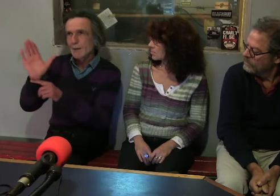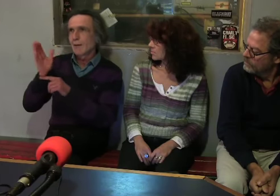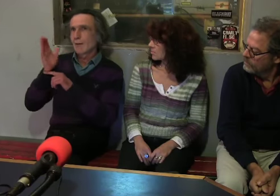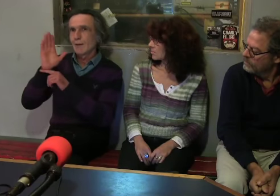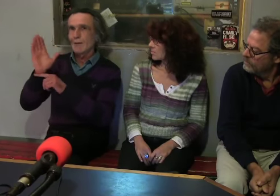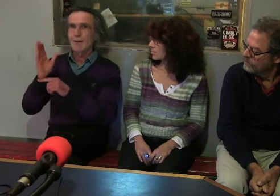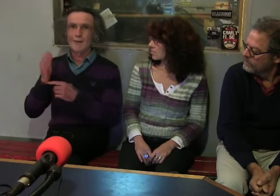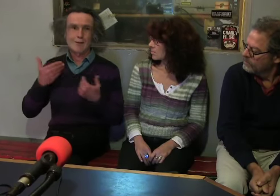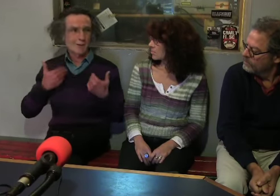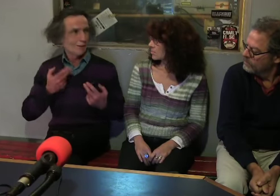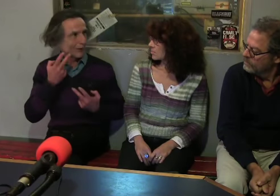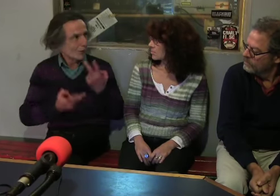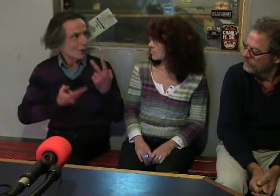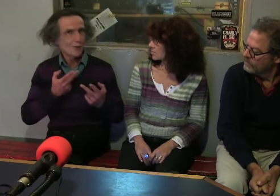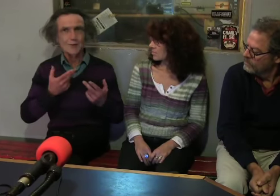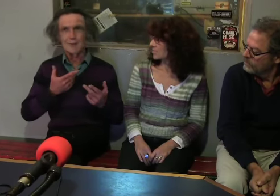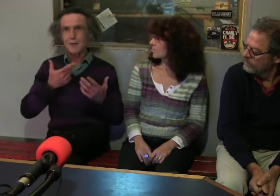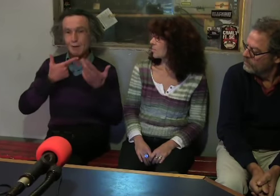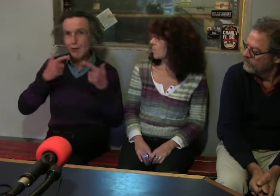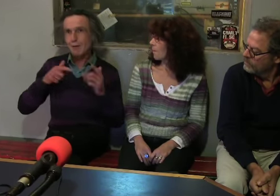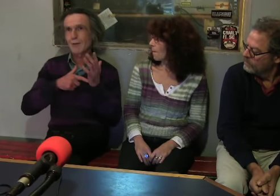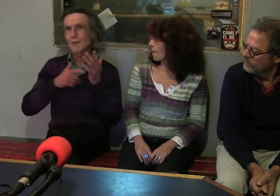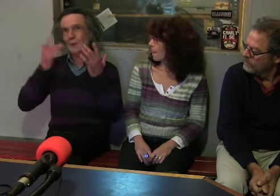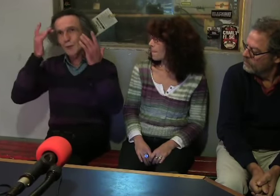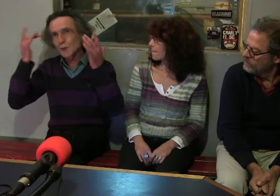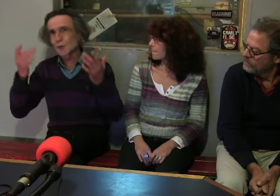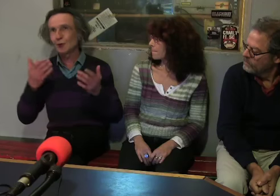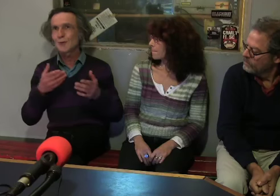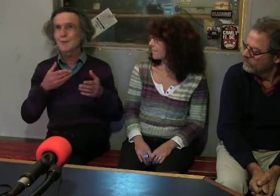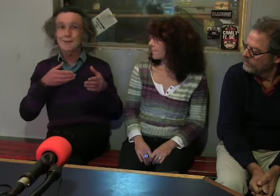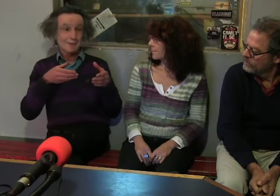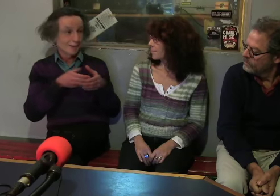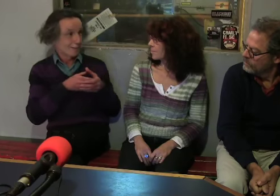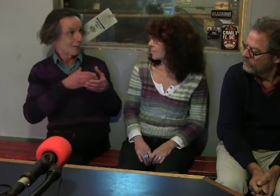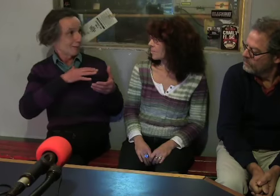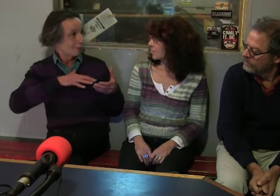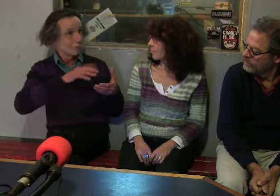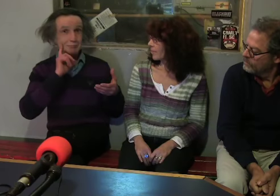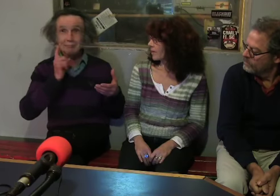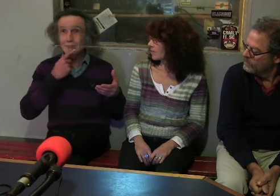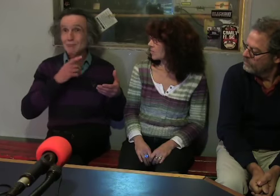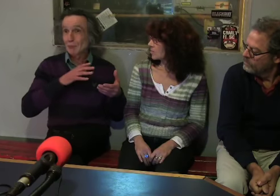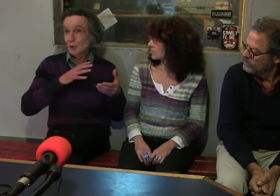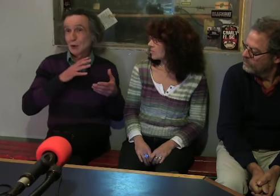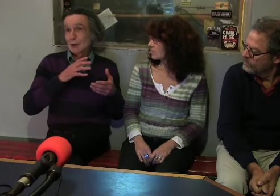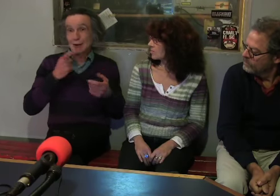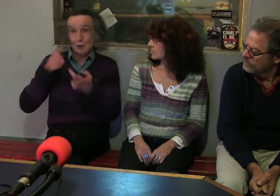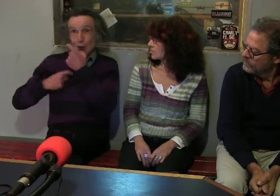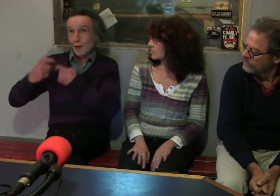Et pour nous, c'est un combat quotidien que de montrer la valeur de notre langue, la valeur de notre culture, la valeur de